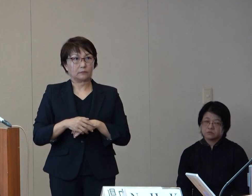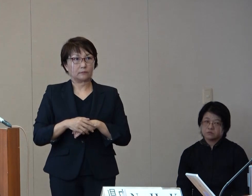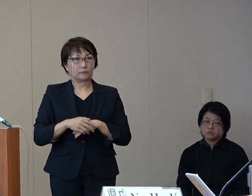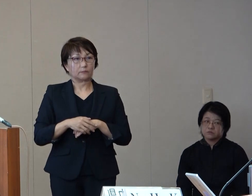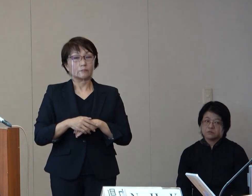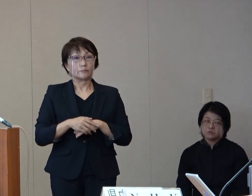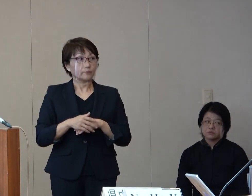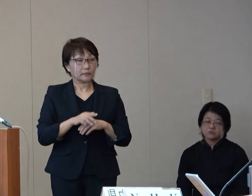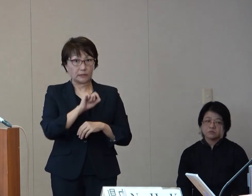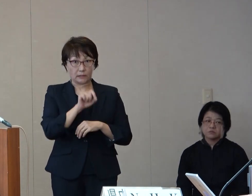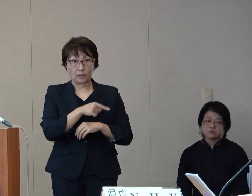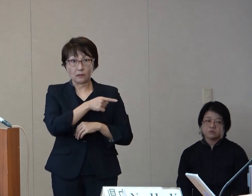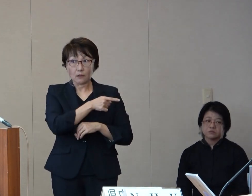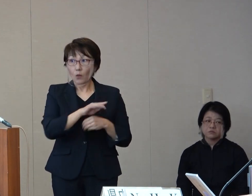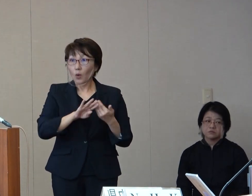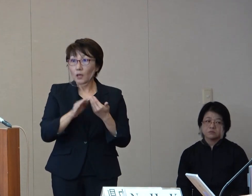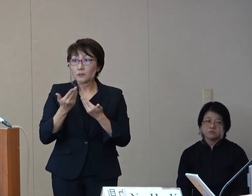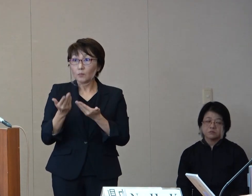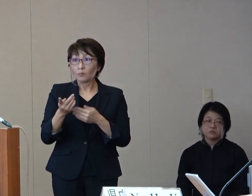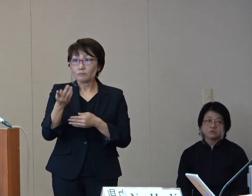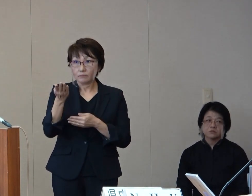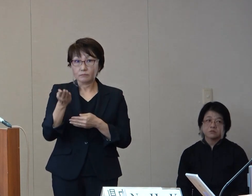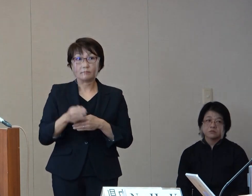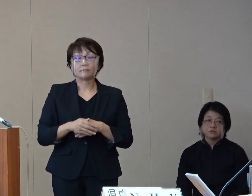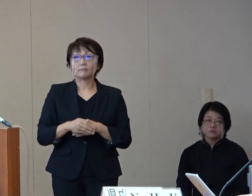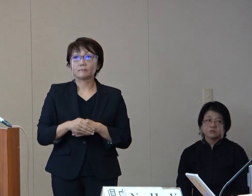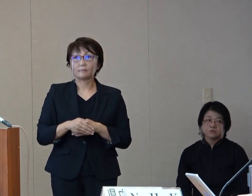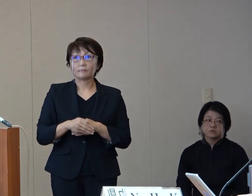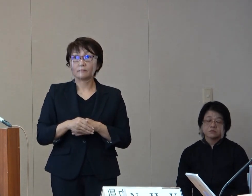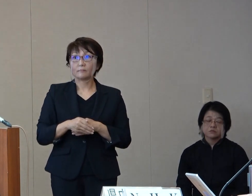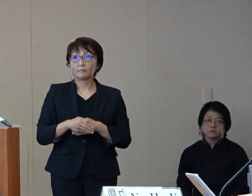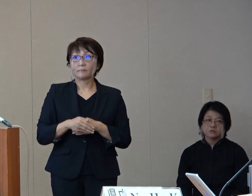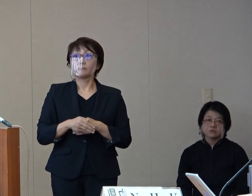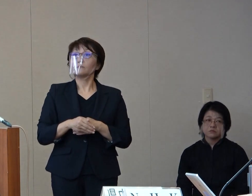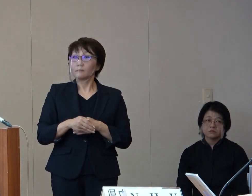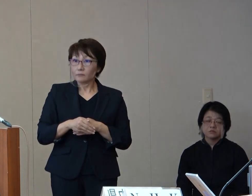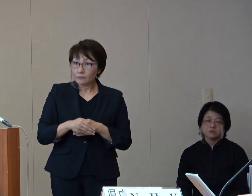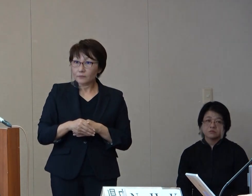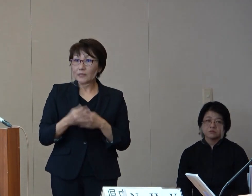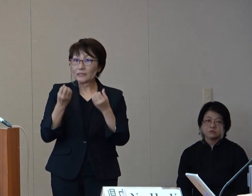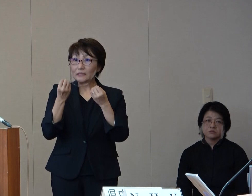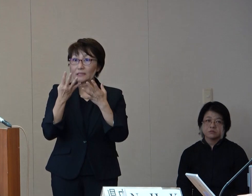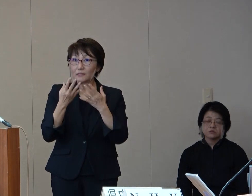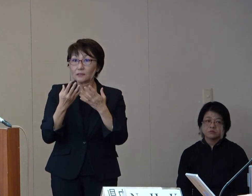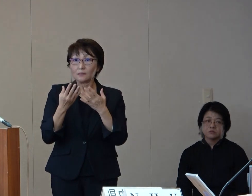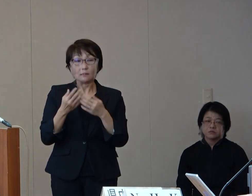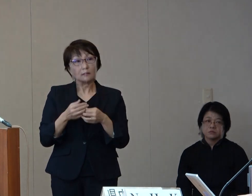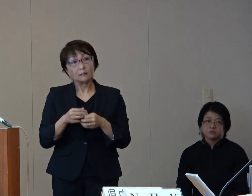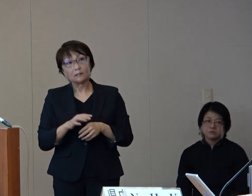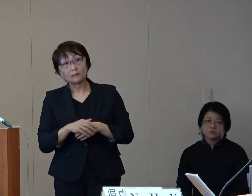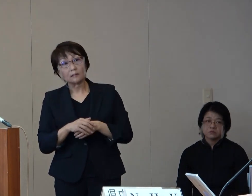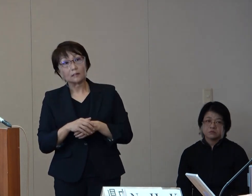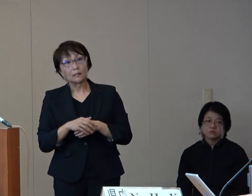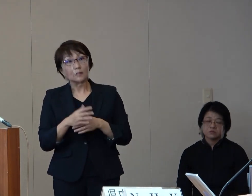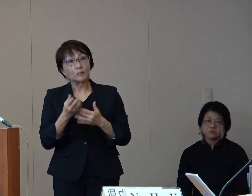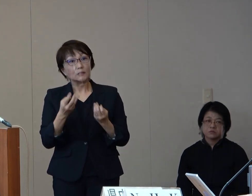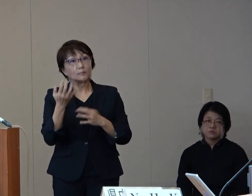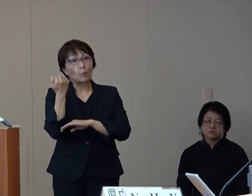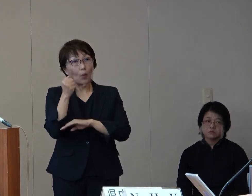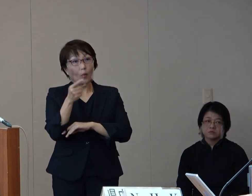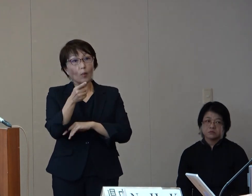ん数量回打っござい月でしょうかと慎吾かお願いかん